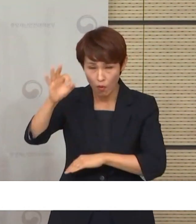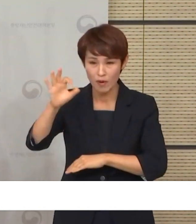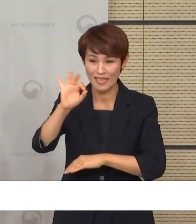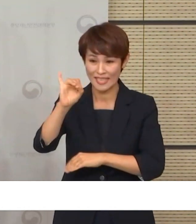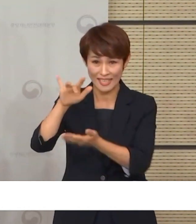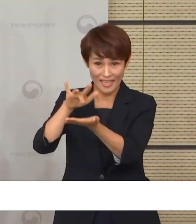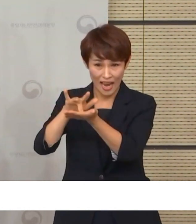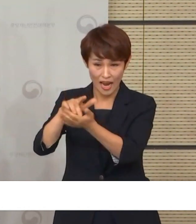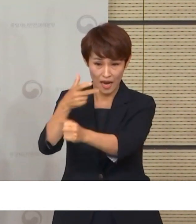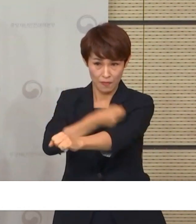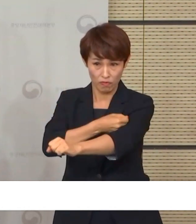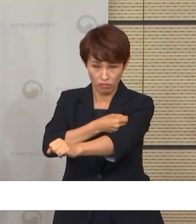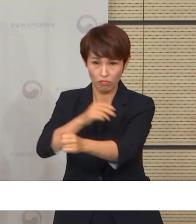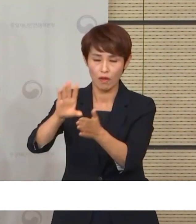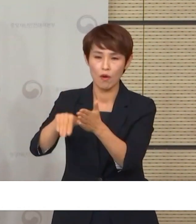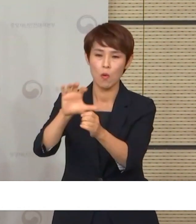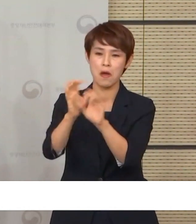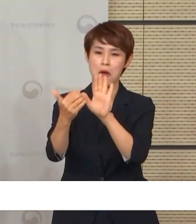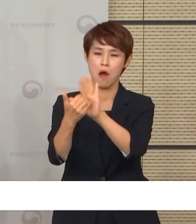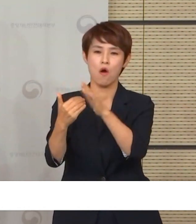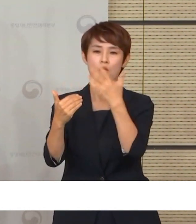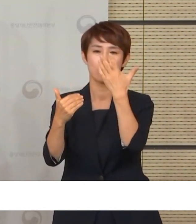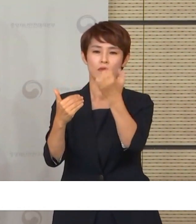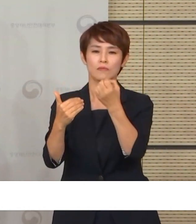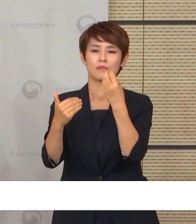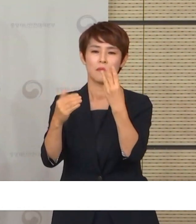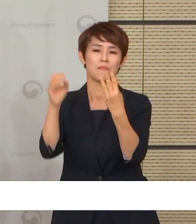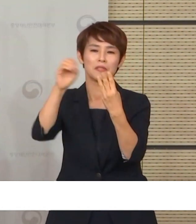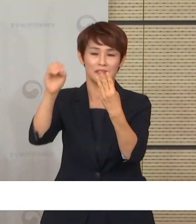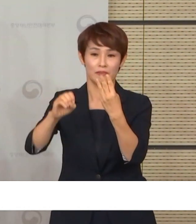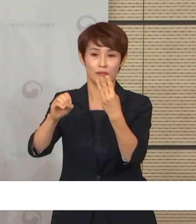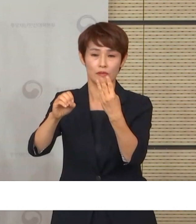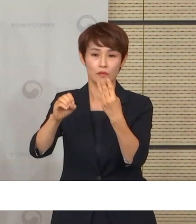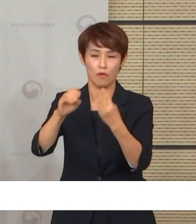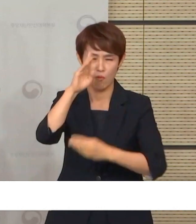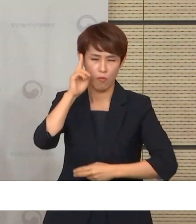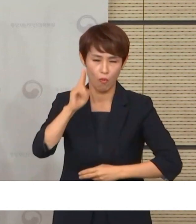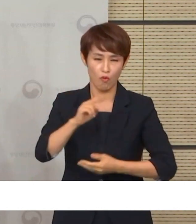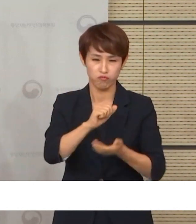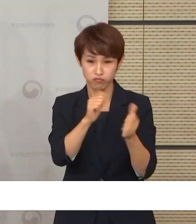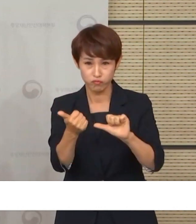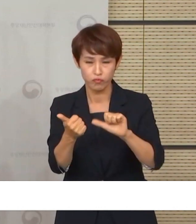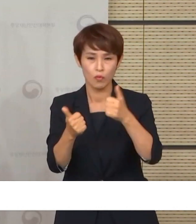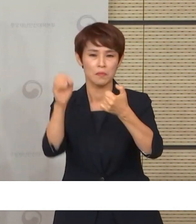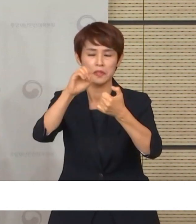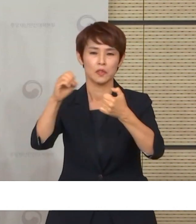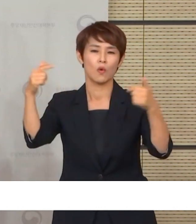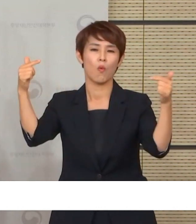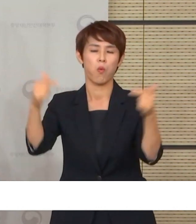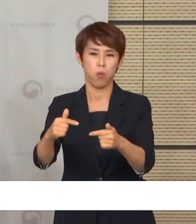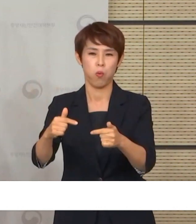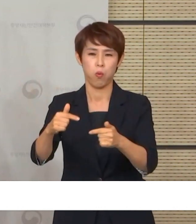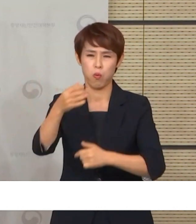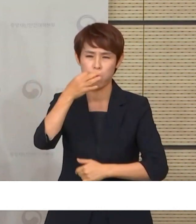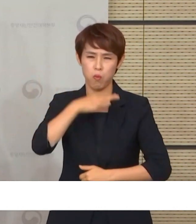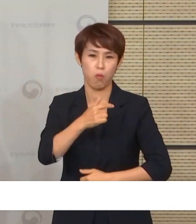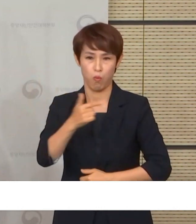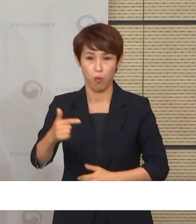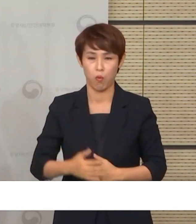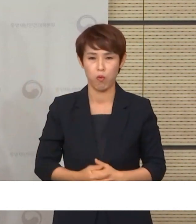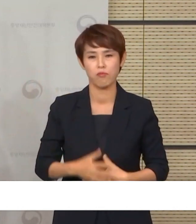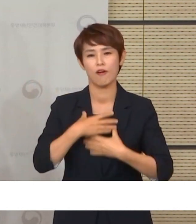투약 씨 가명 은 93% 중증 과 사망은 50% 가 감소하는 등의 예방 효과와